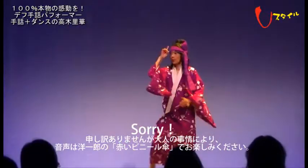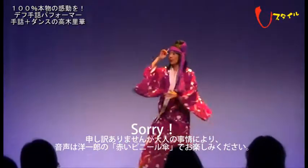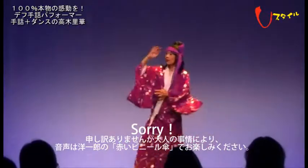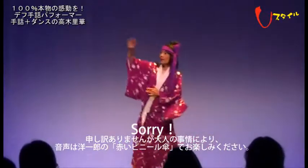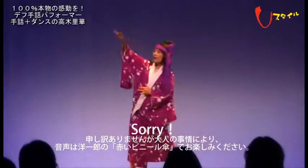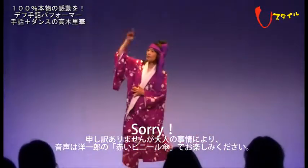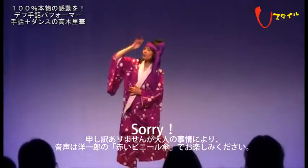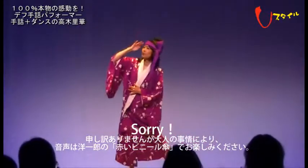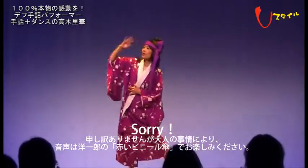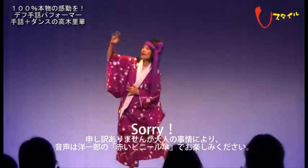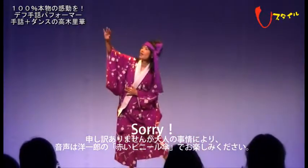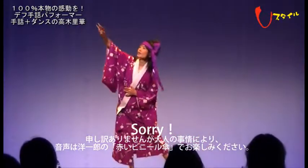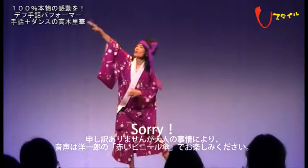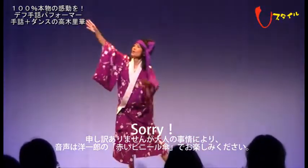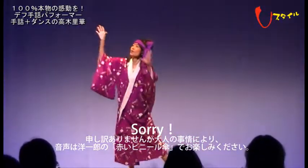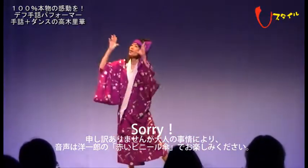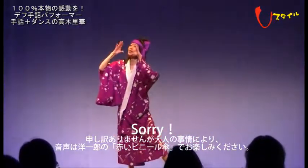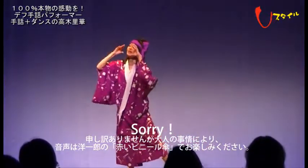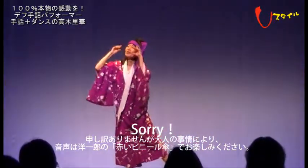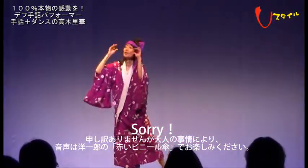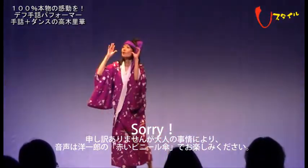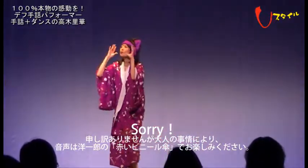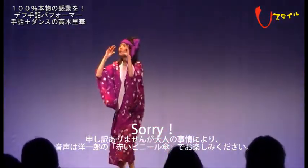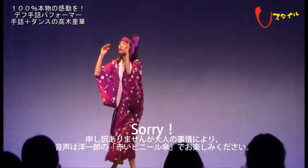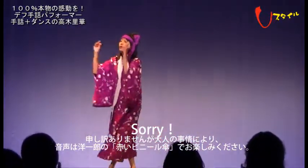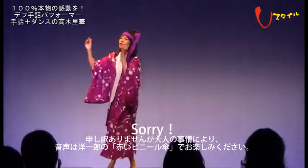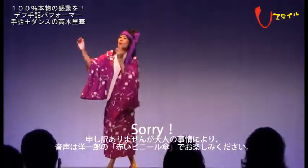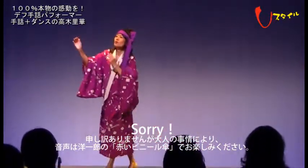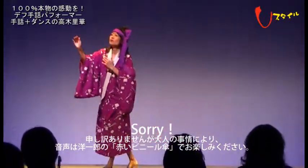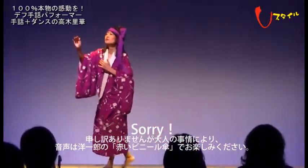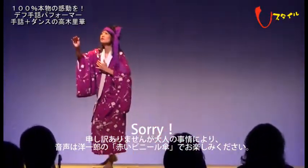のメッセー1